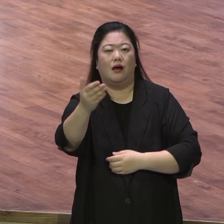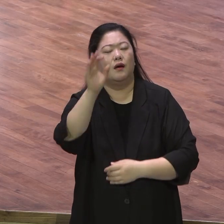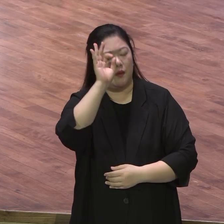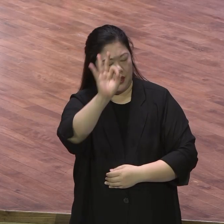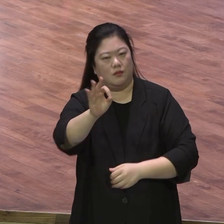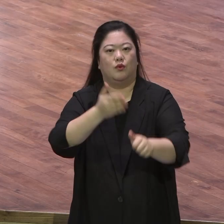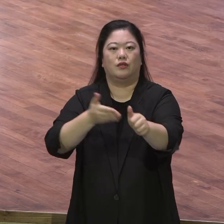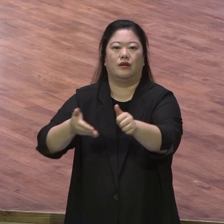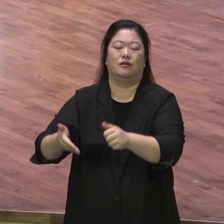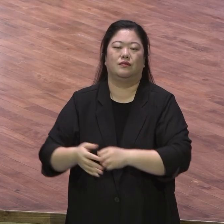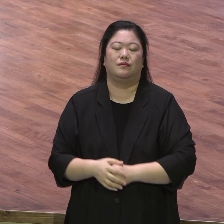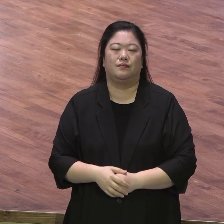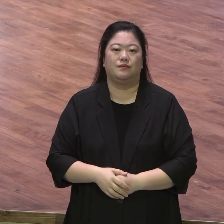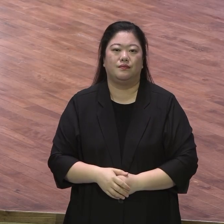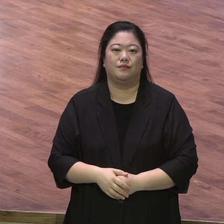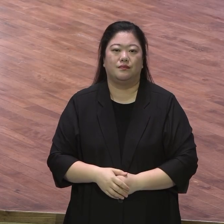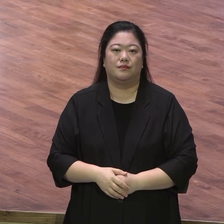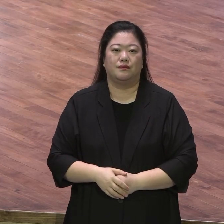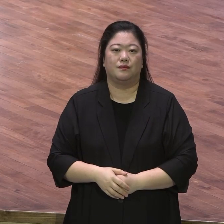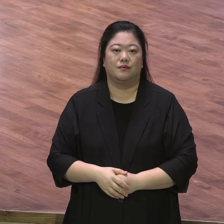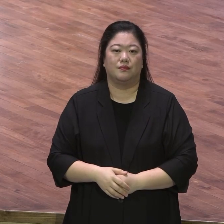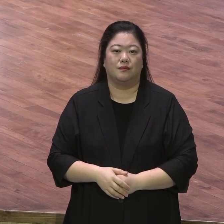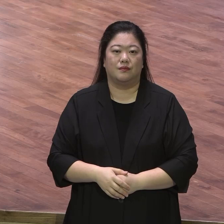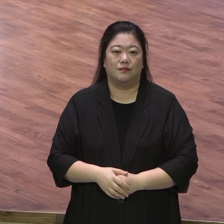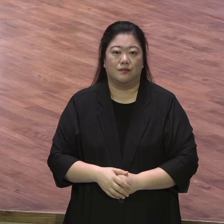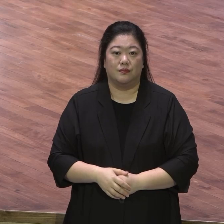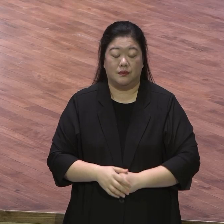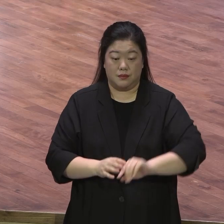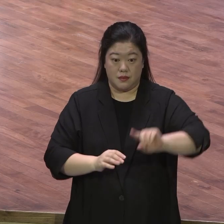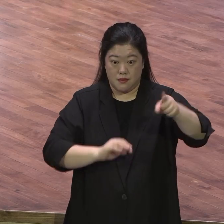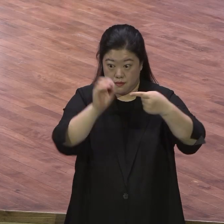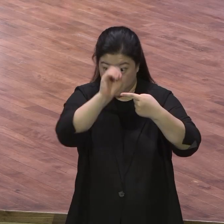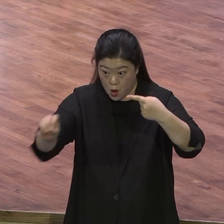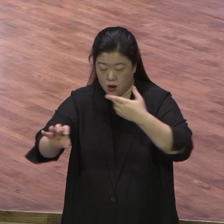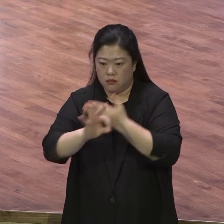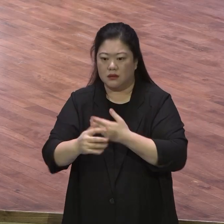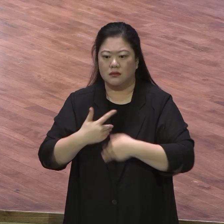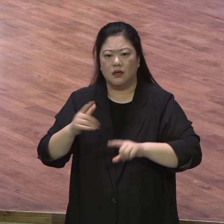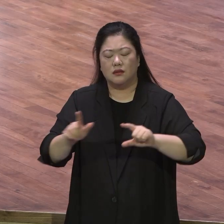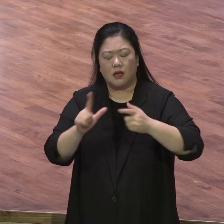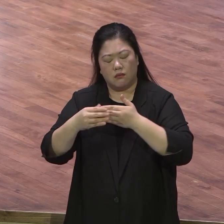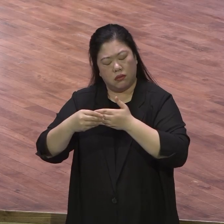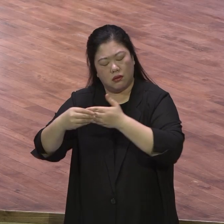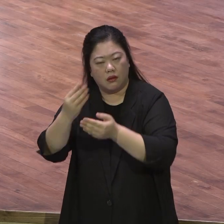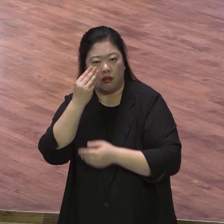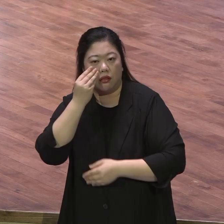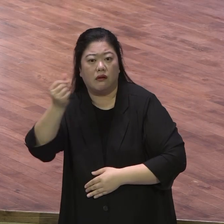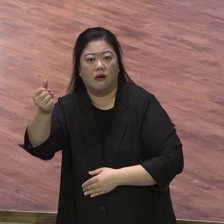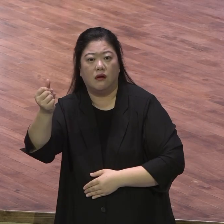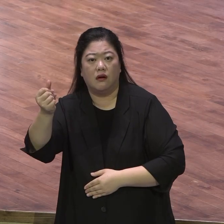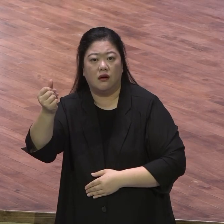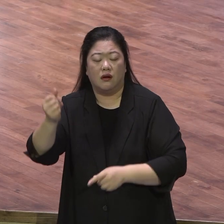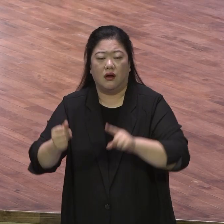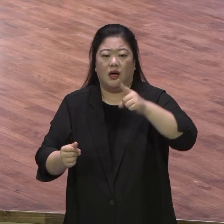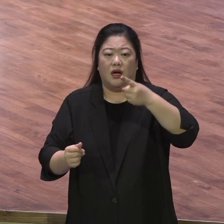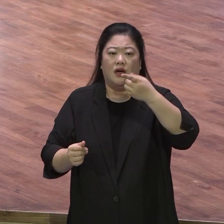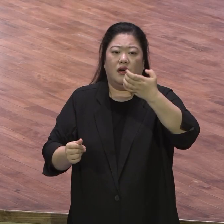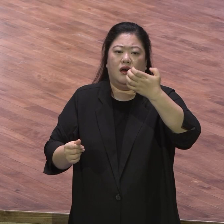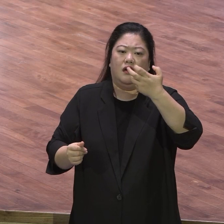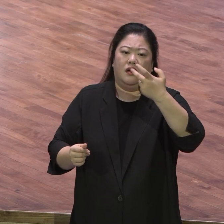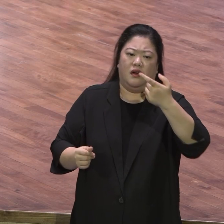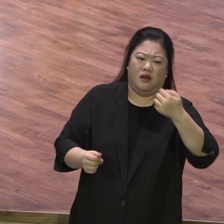따라서 여러분의 삶은 결정적으로 영향을 미쳐버립니다. 은약 가진